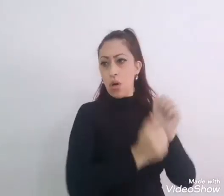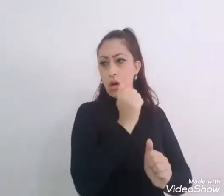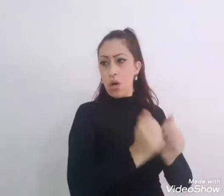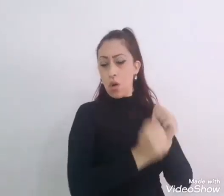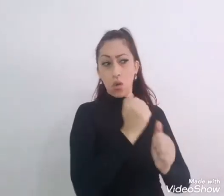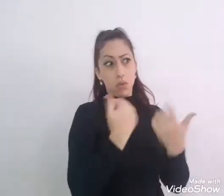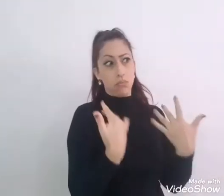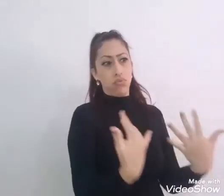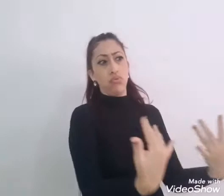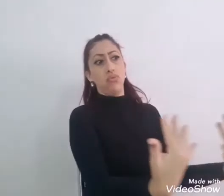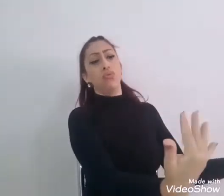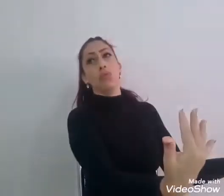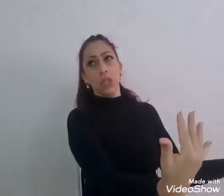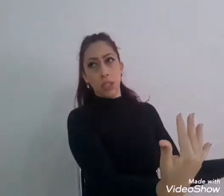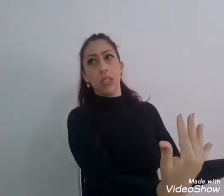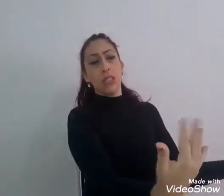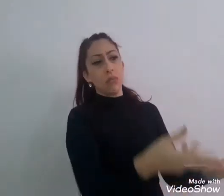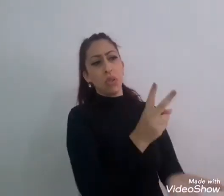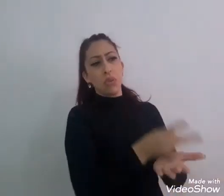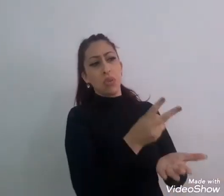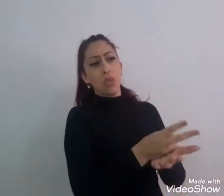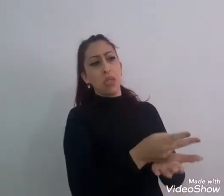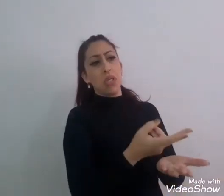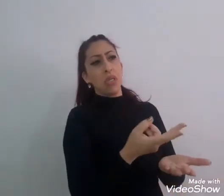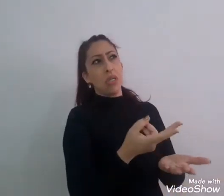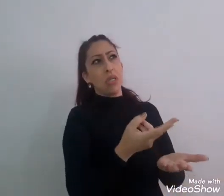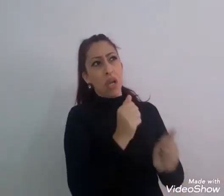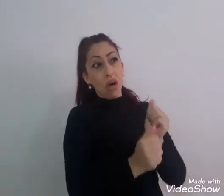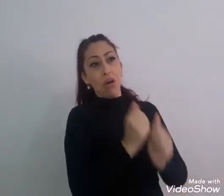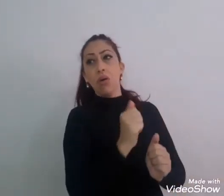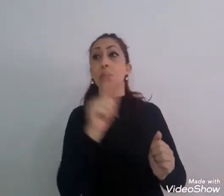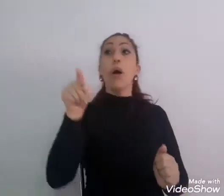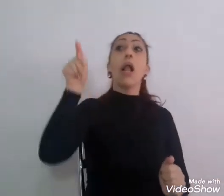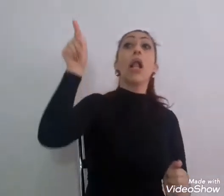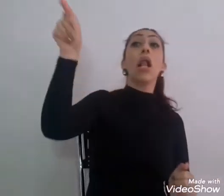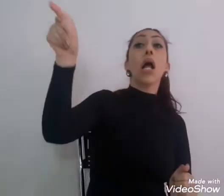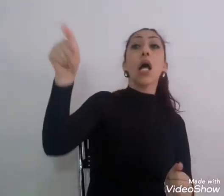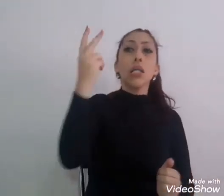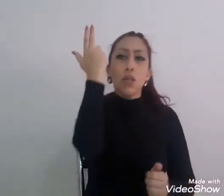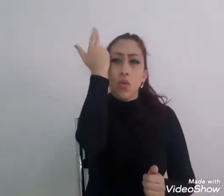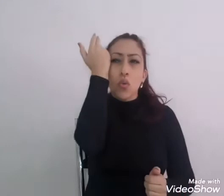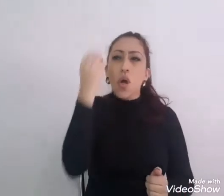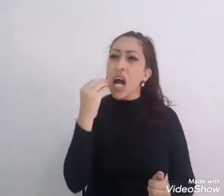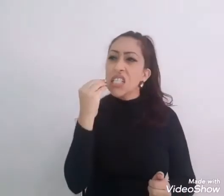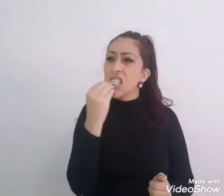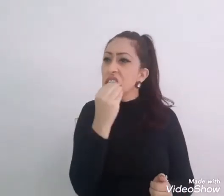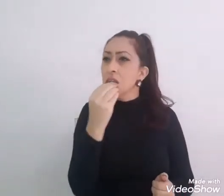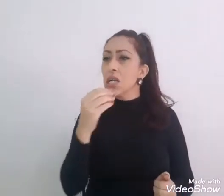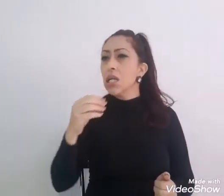grande de arroz, mas ela não planta cenoura, mas a tribo B planta cenoura. Então Então, o que ela vai fazer? Ela vai trocar o